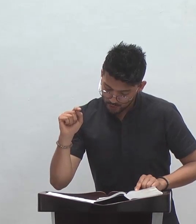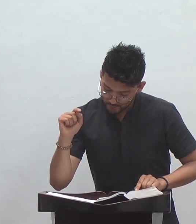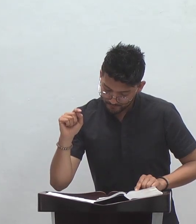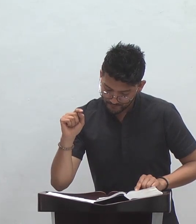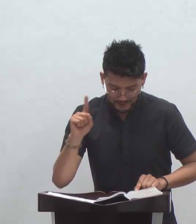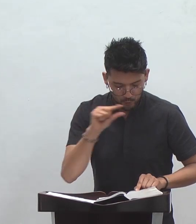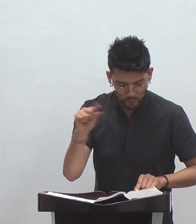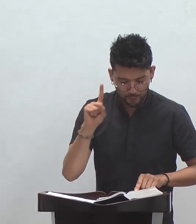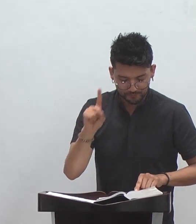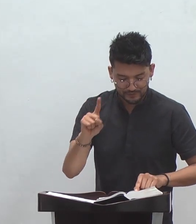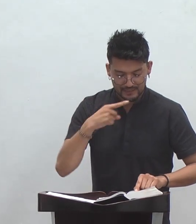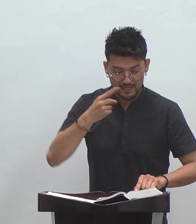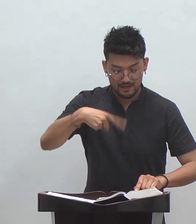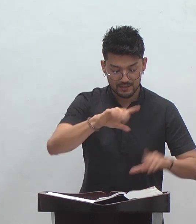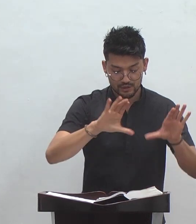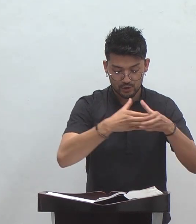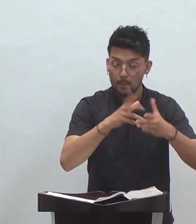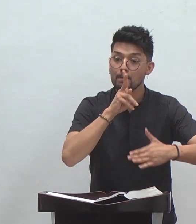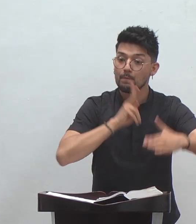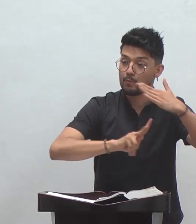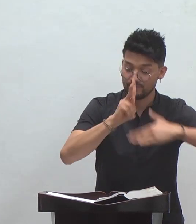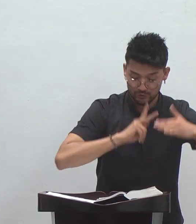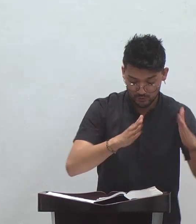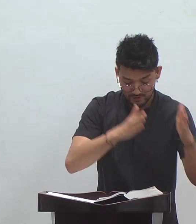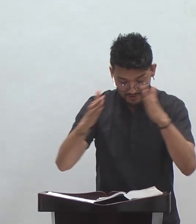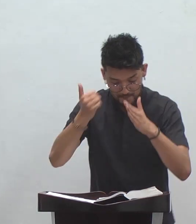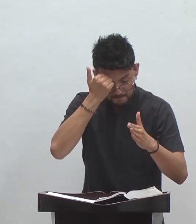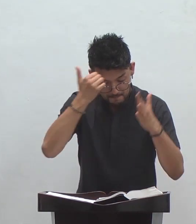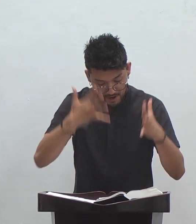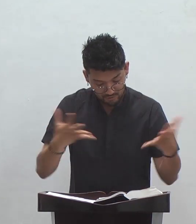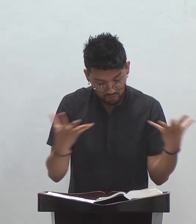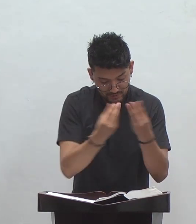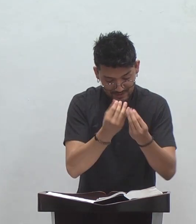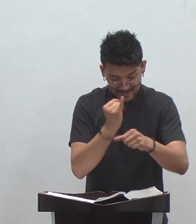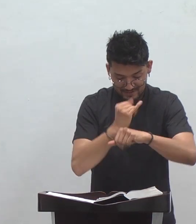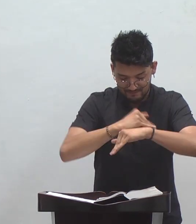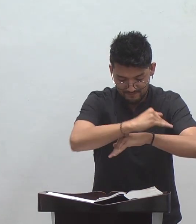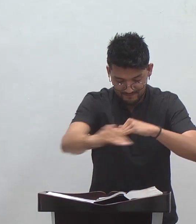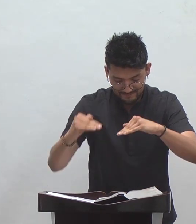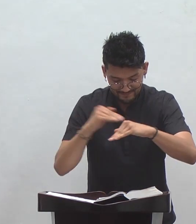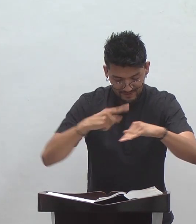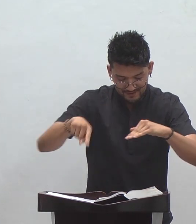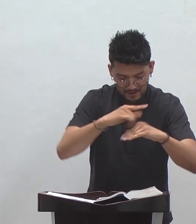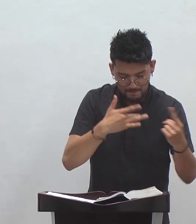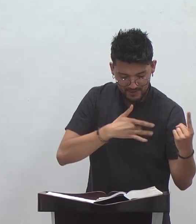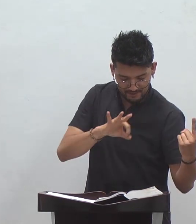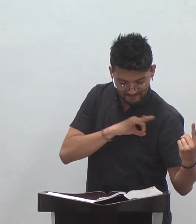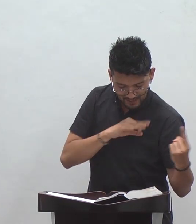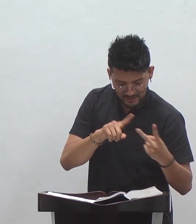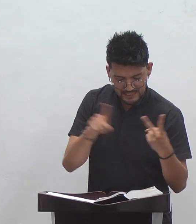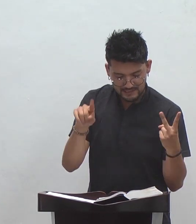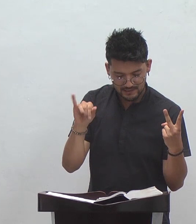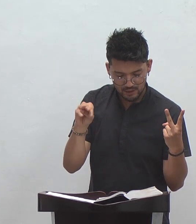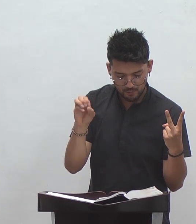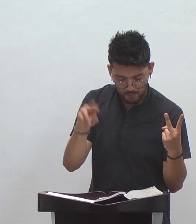estaba en Antioquía profetas y maestros: Bernabé, Simón el que se llamaba Niger, Lucio de